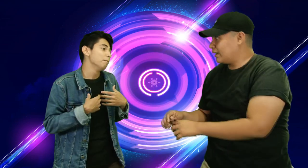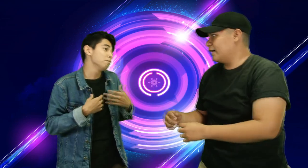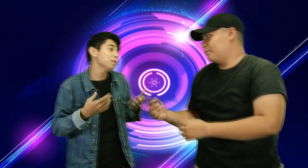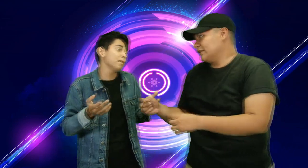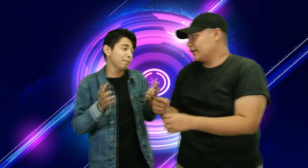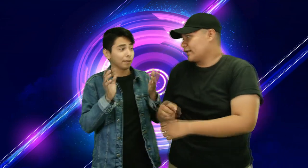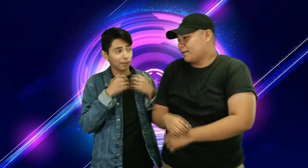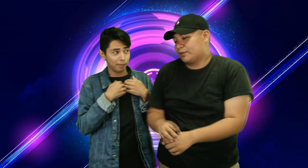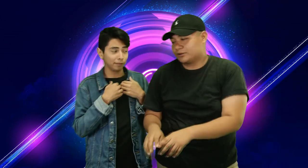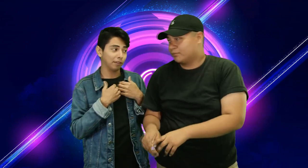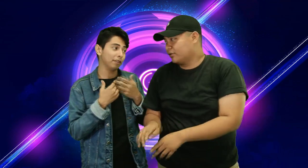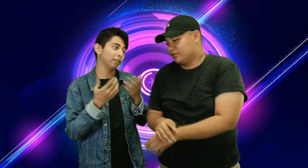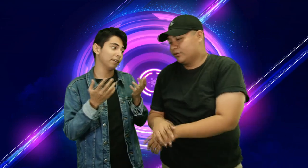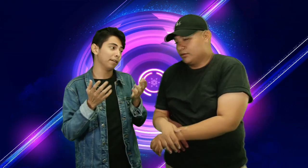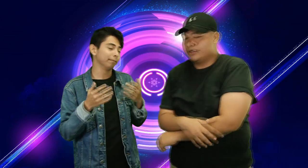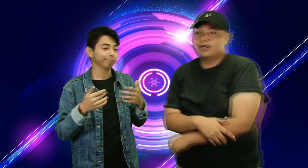después como no